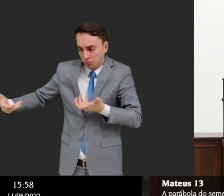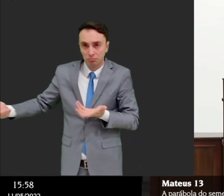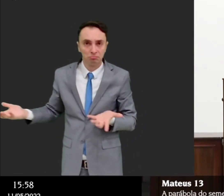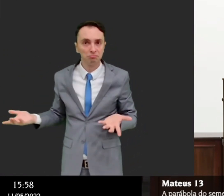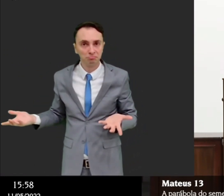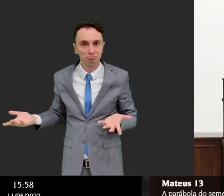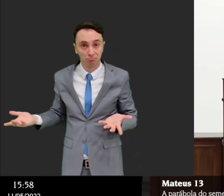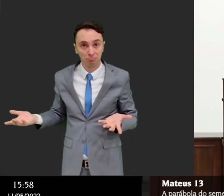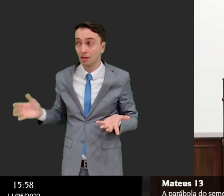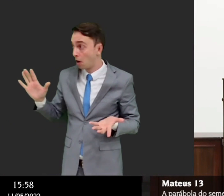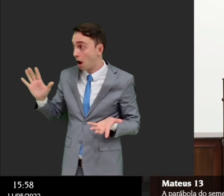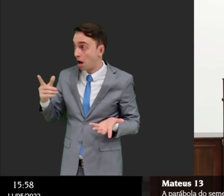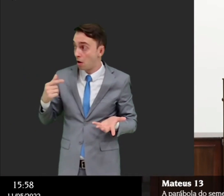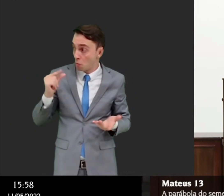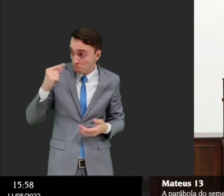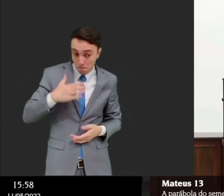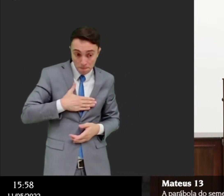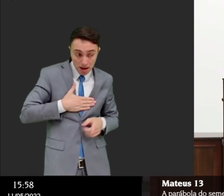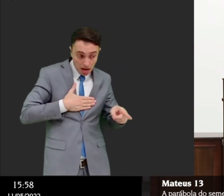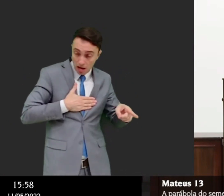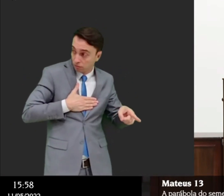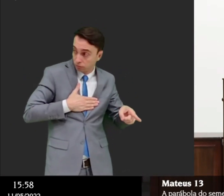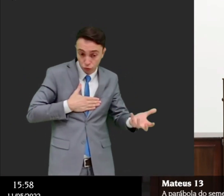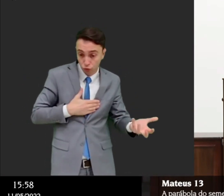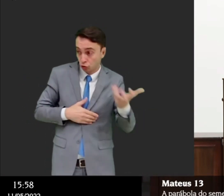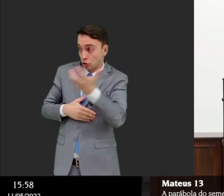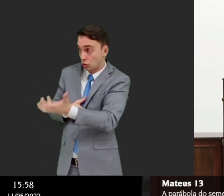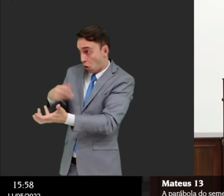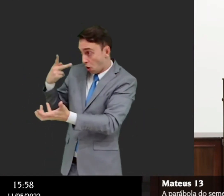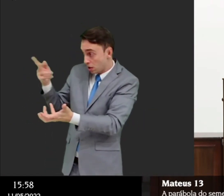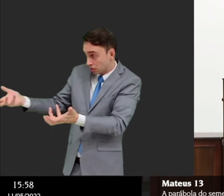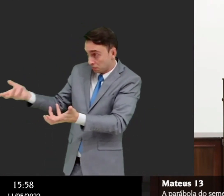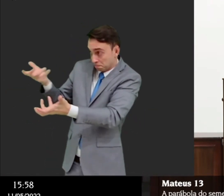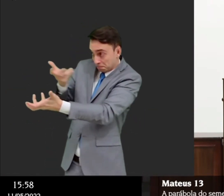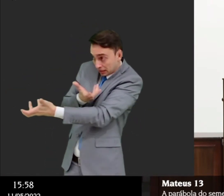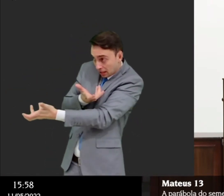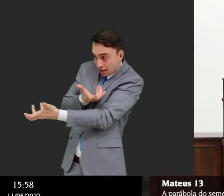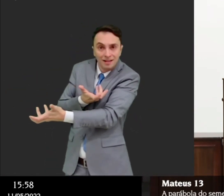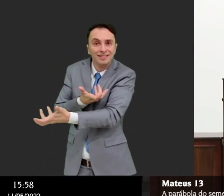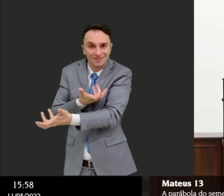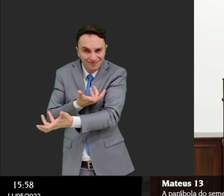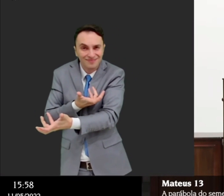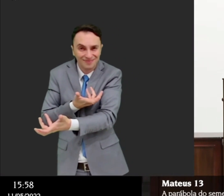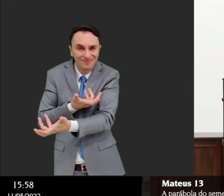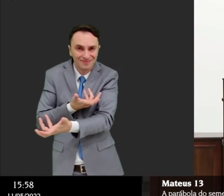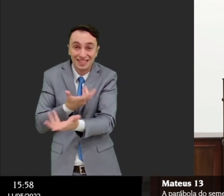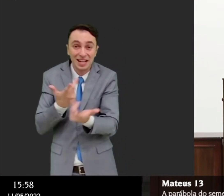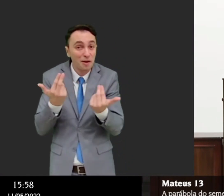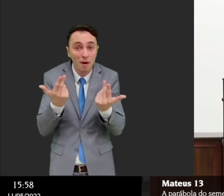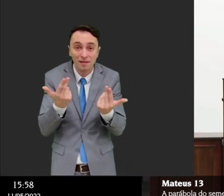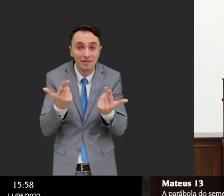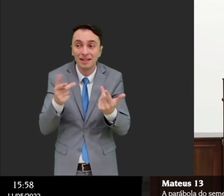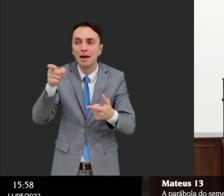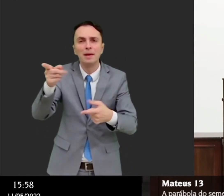pouco. Te dou um pouco de milho, você me dá um pouco de arroz. E assim, quando alguém produz bastante, tem coração para